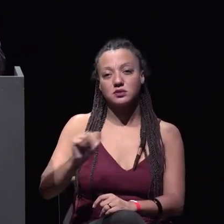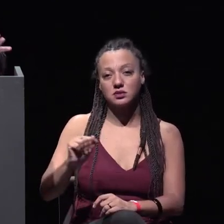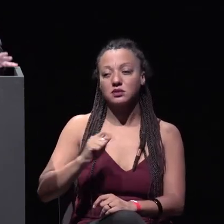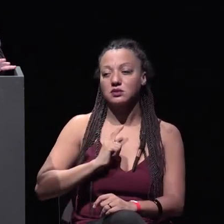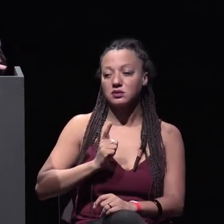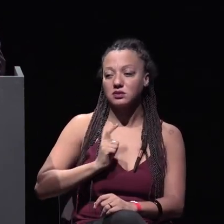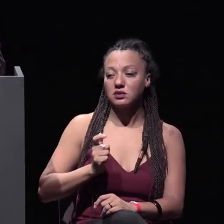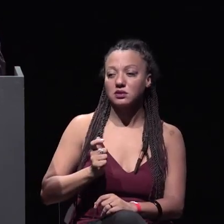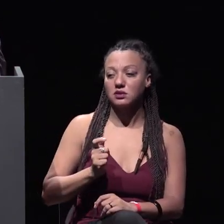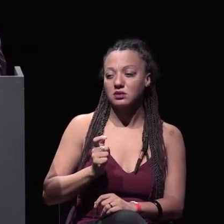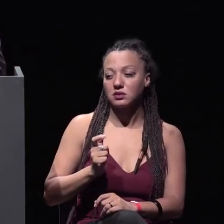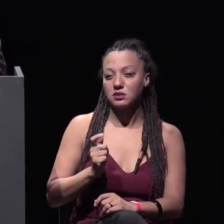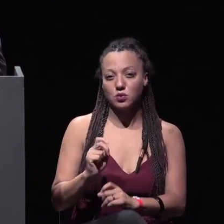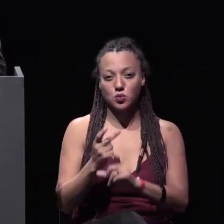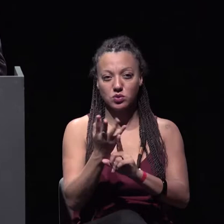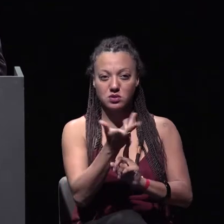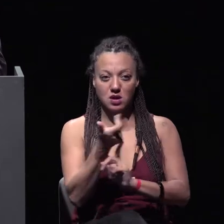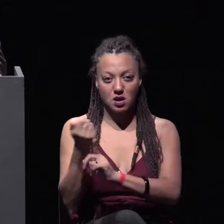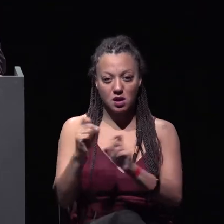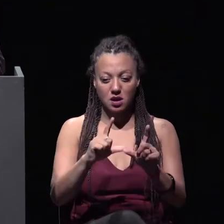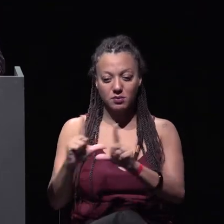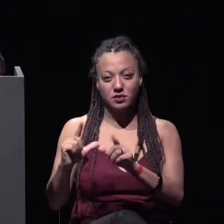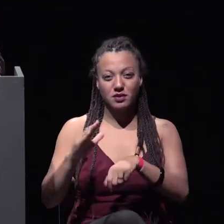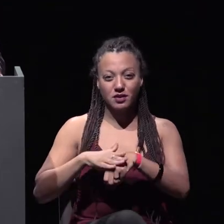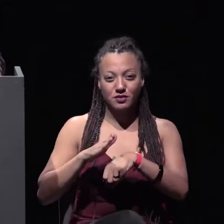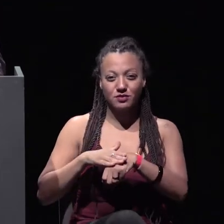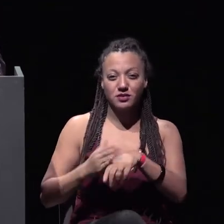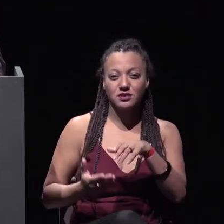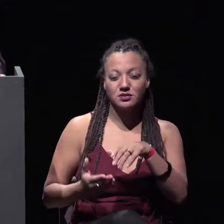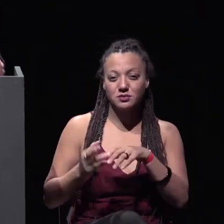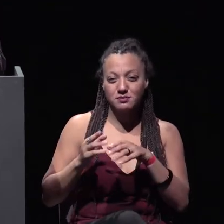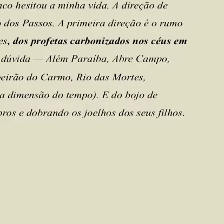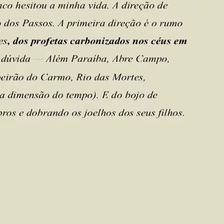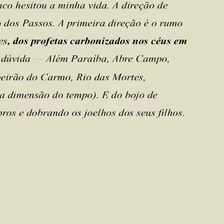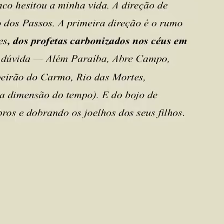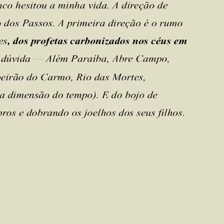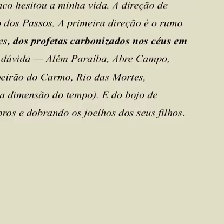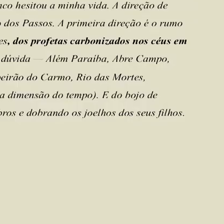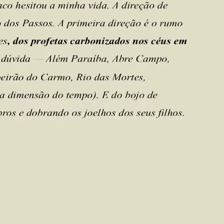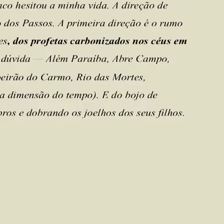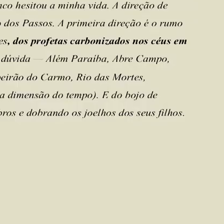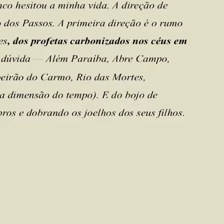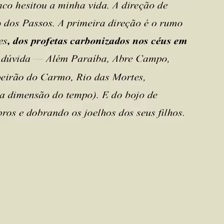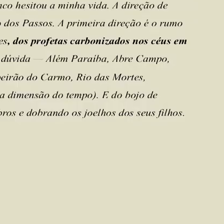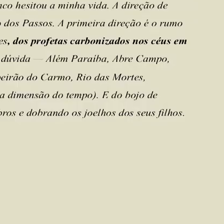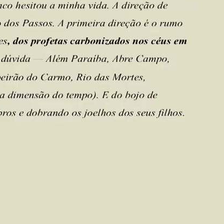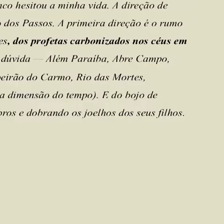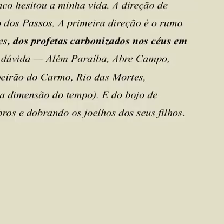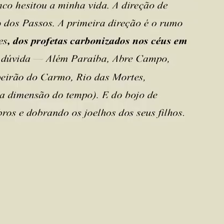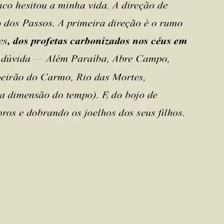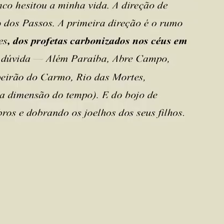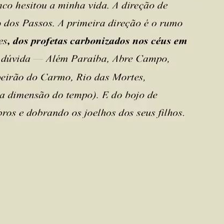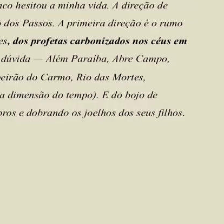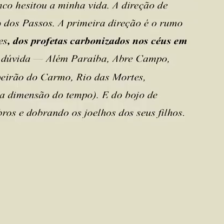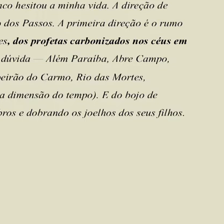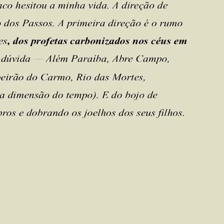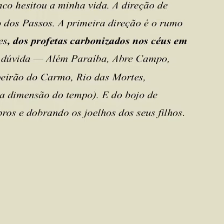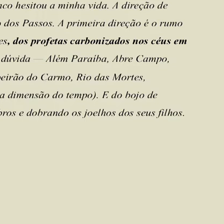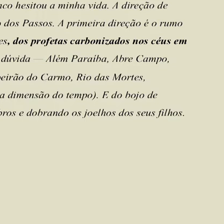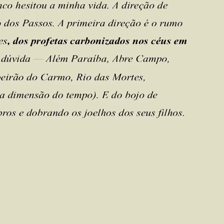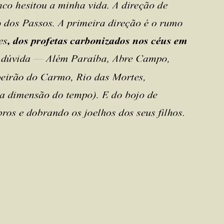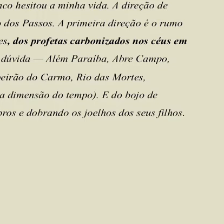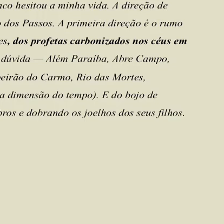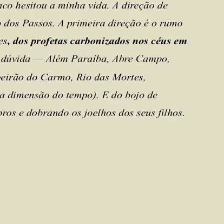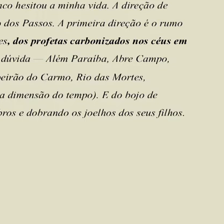executados para a irmandade do cargo daquela cidade e que são essencialmente as duas vertentes as duas